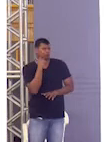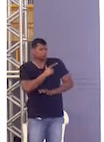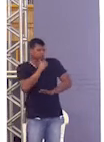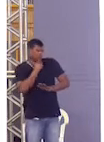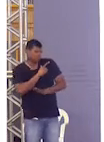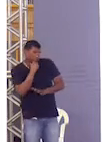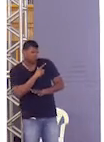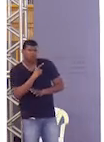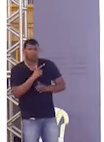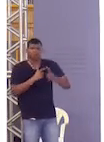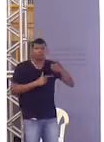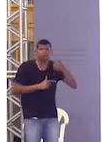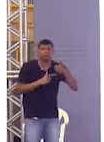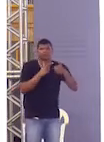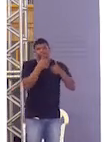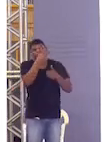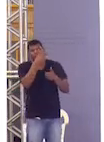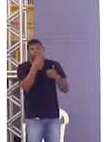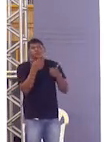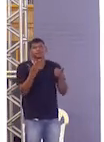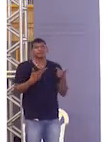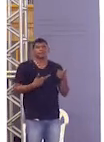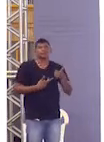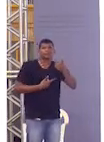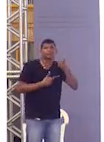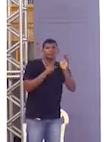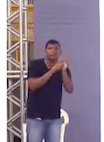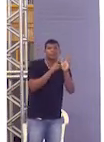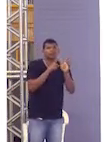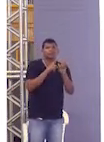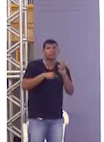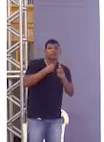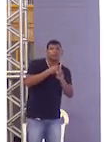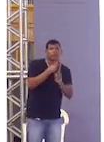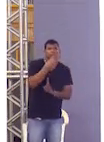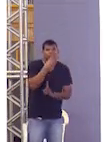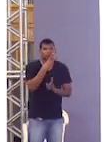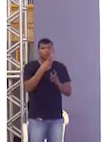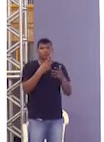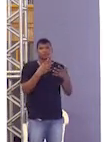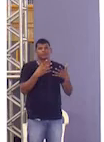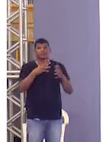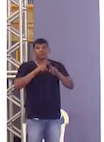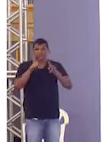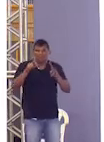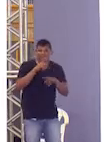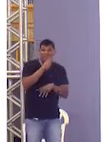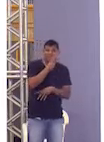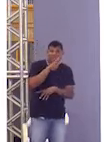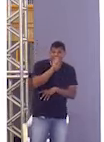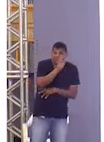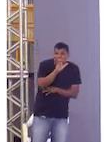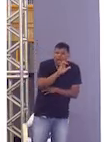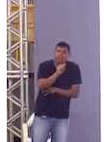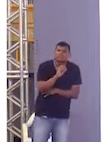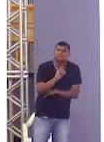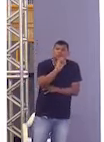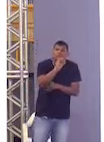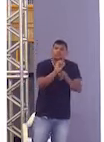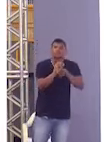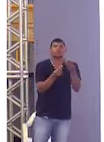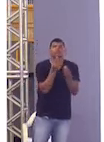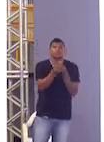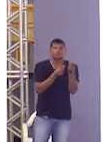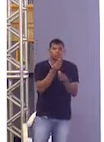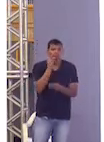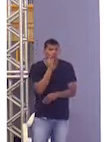elevo um número a uma fração? Se eu tenho aí, ó, A elevado a M sobre N.